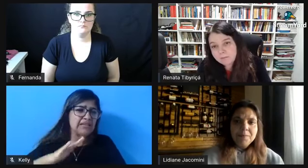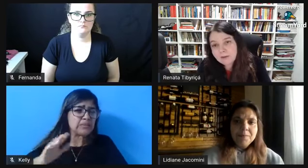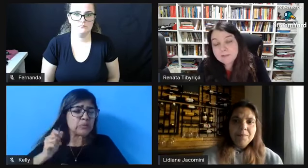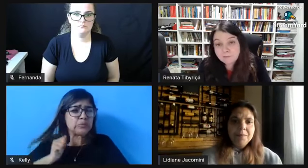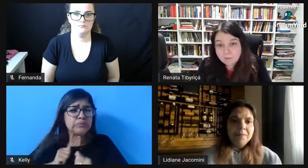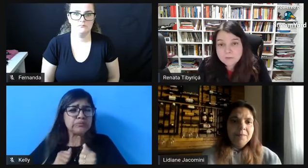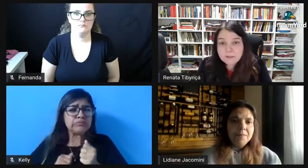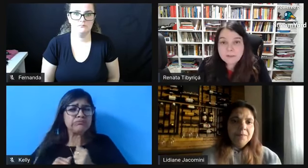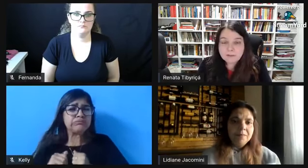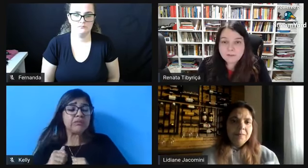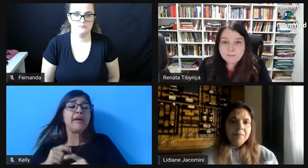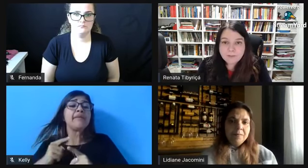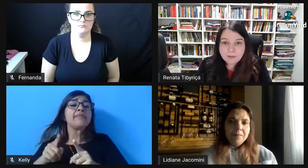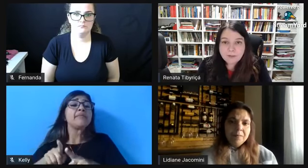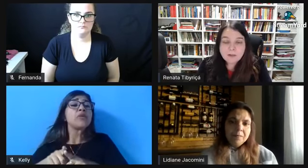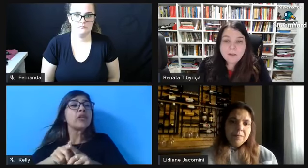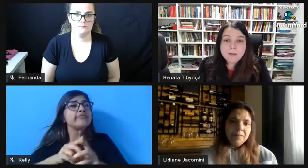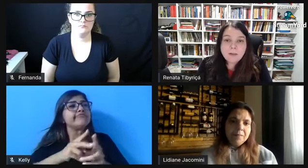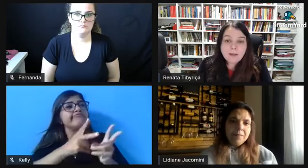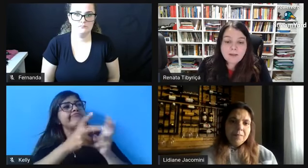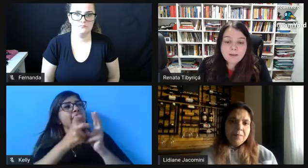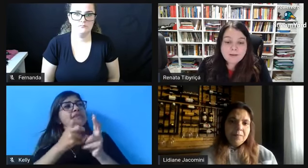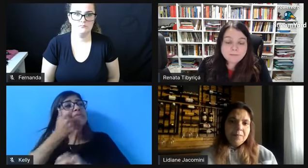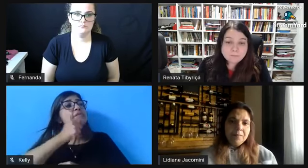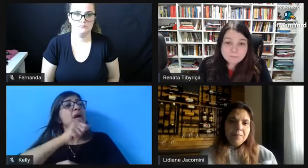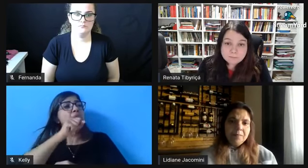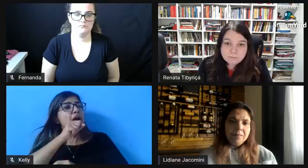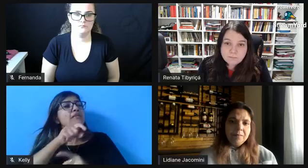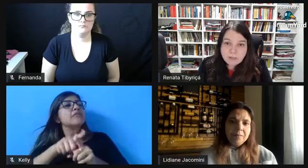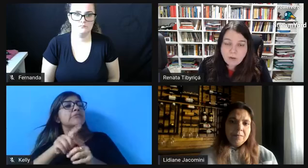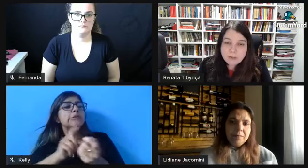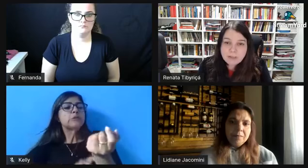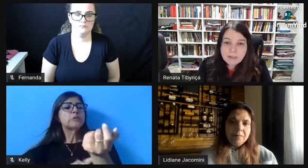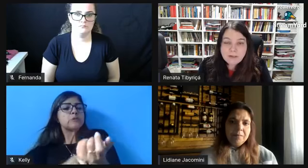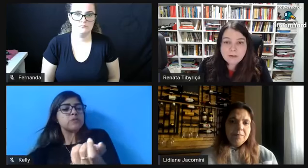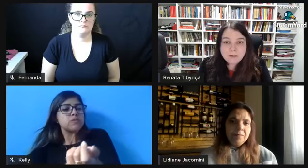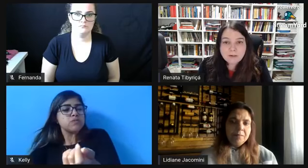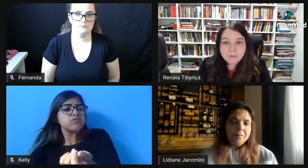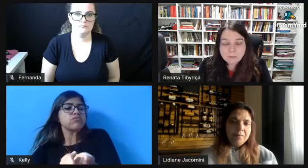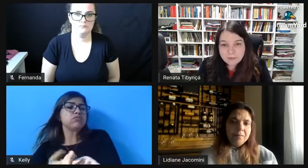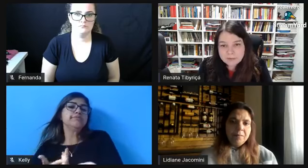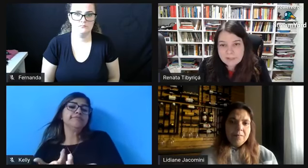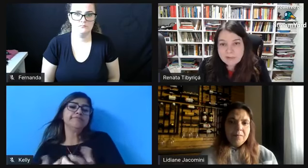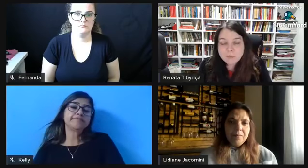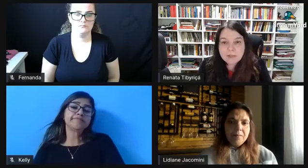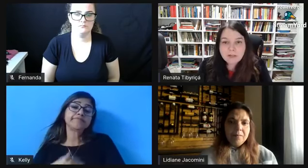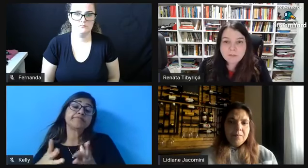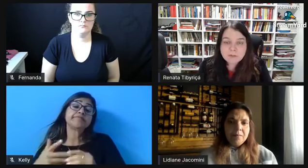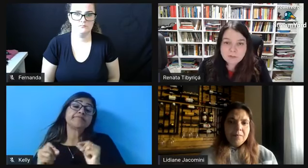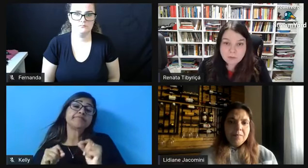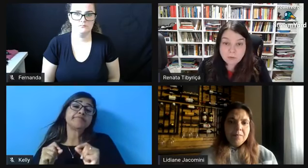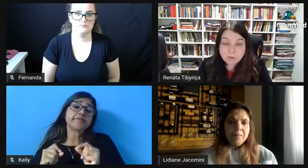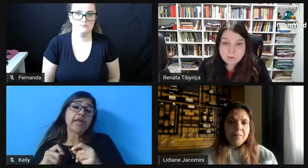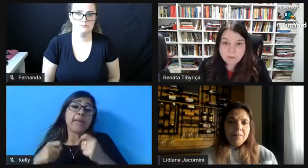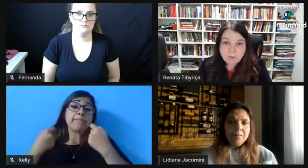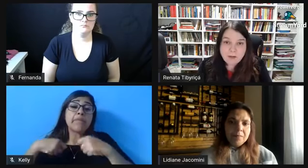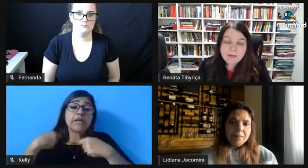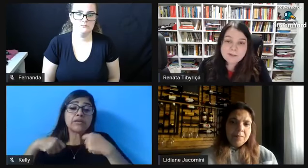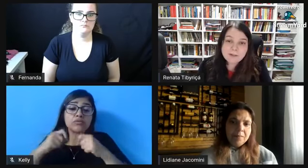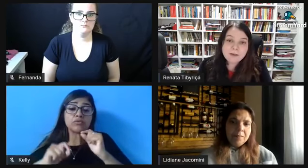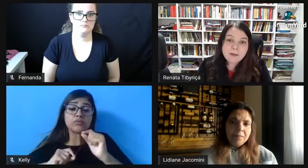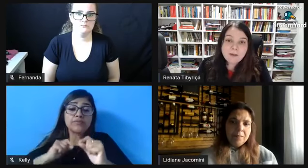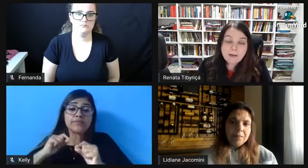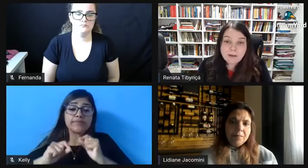ver a mãe mais nervosa ainda, né? Eu acho que o que se tem que buscar em situações